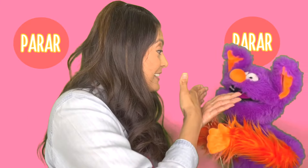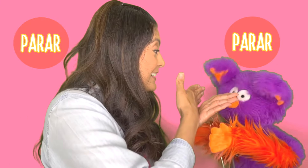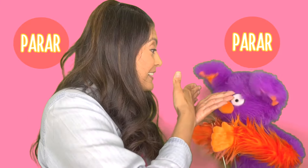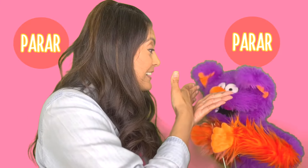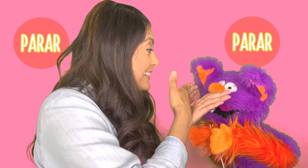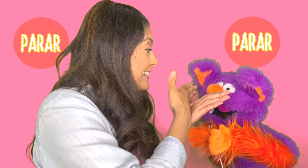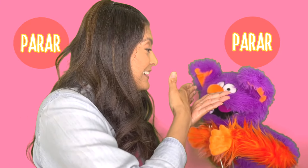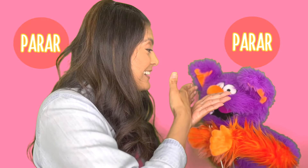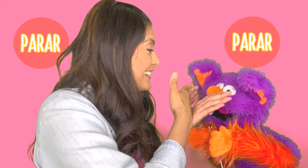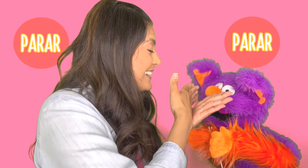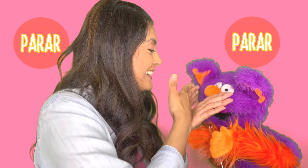Parar.